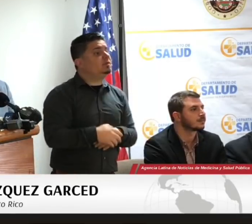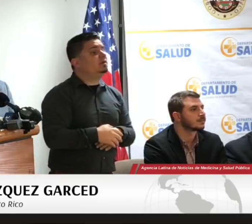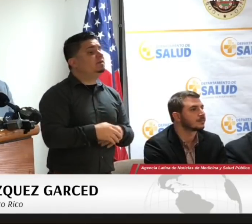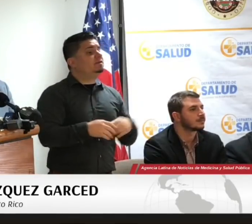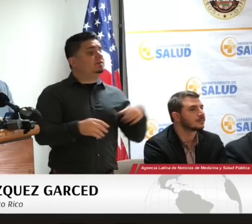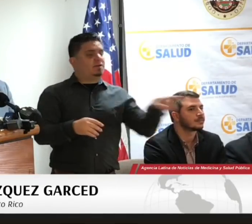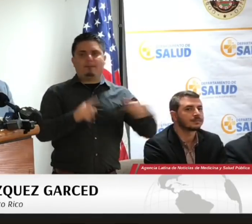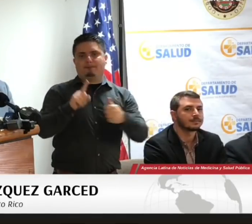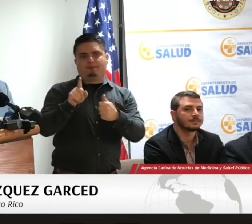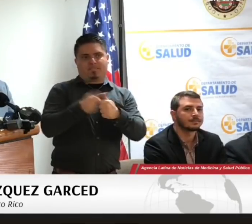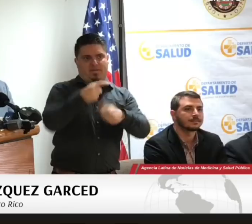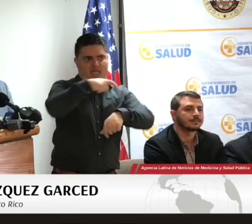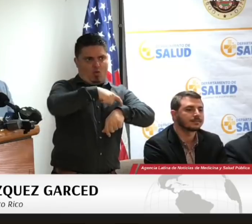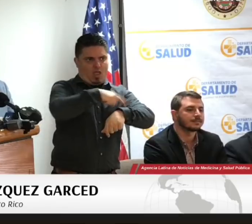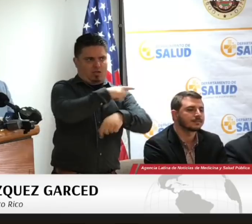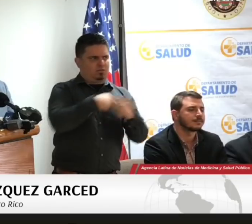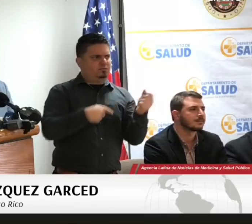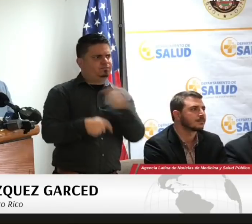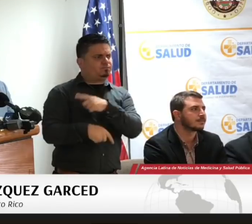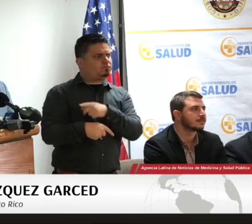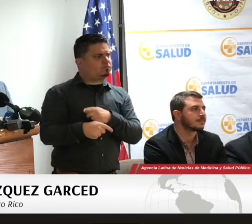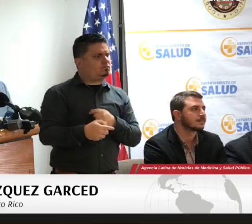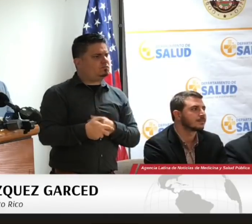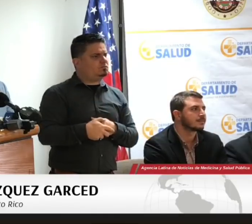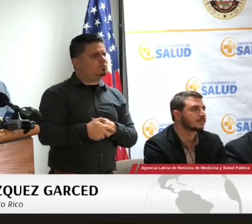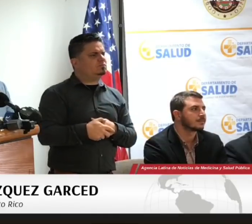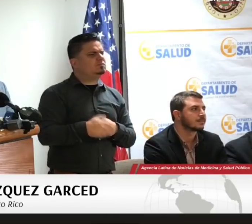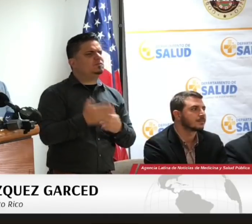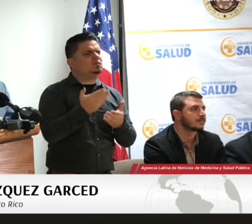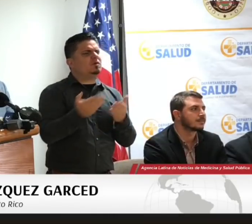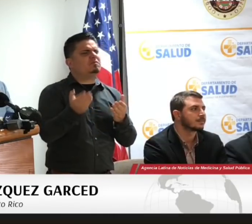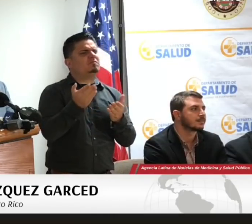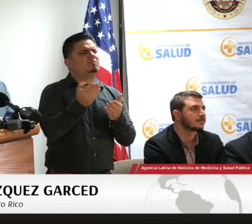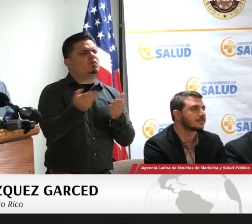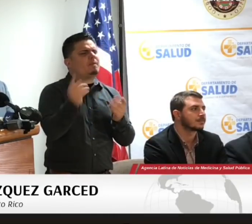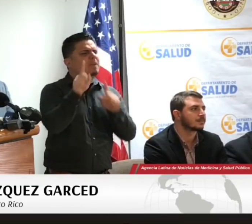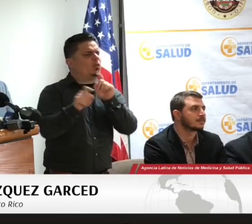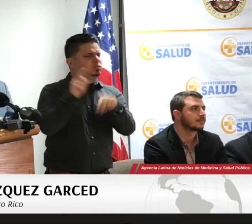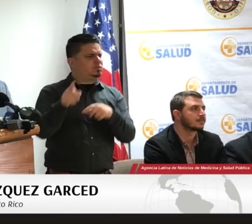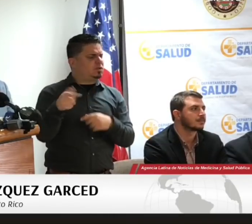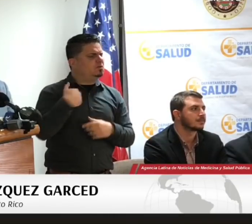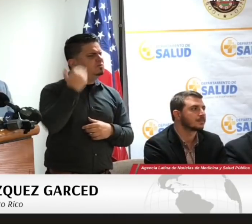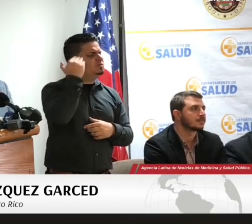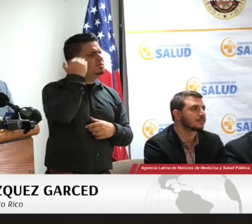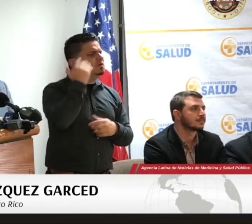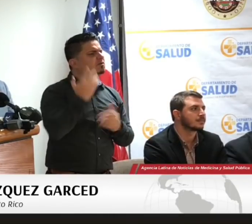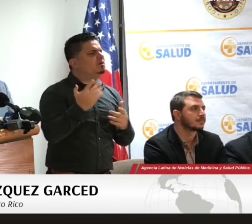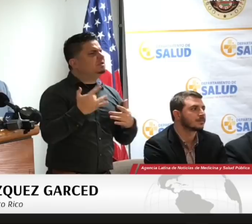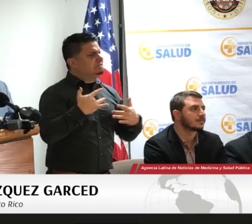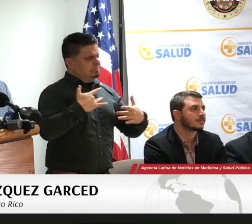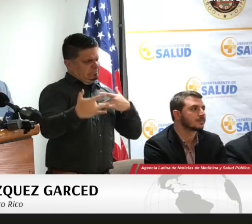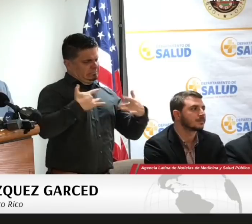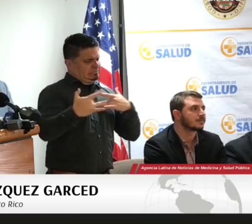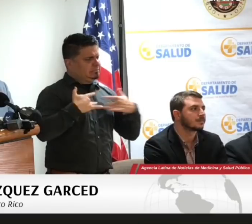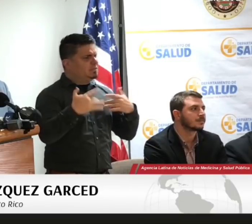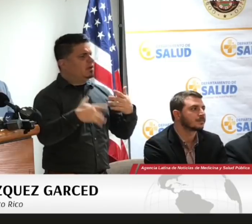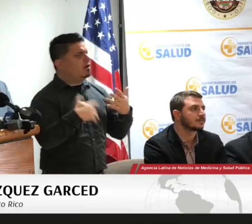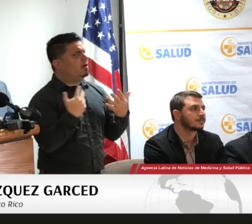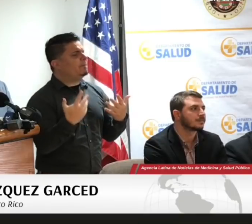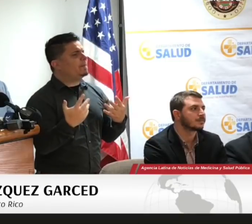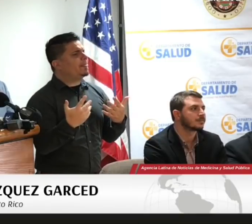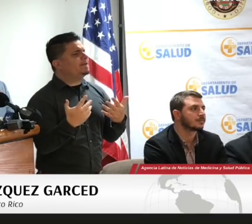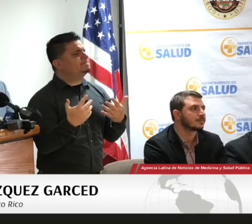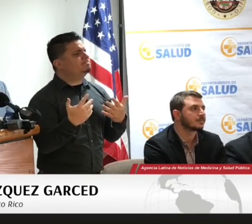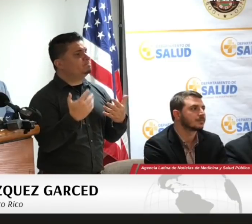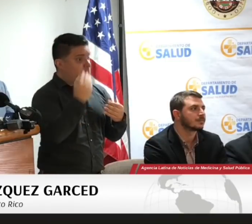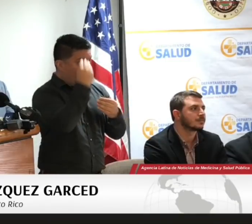todos. Tengo varias preguntas. Primeramente quisiera saber, porque la gente está preocupada en el hecho de que, ¿verdad?, se ha dicho así, de que